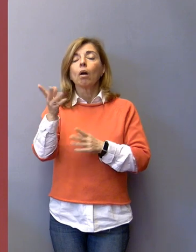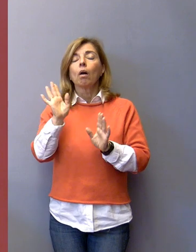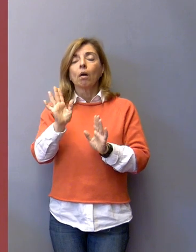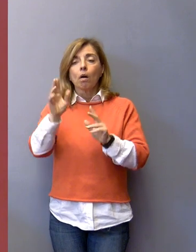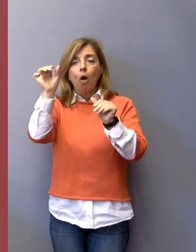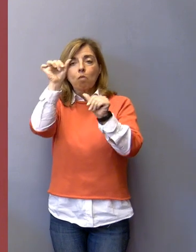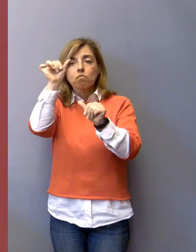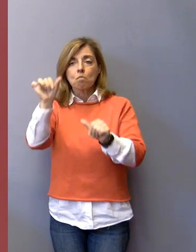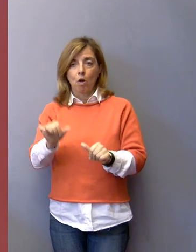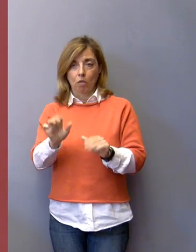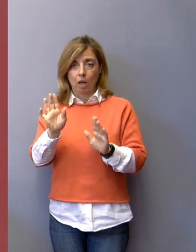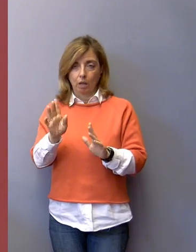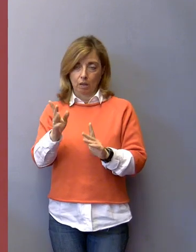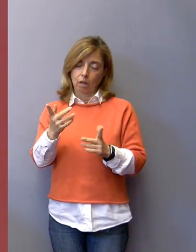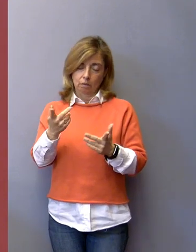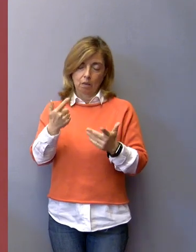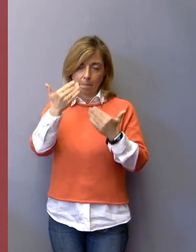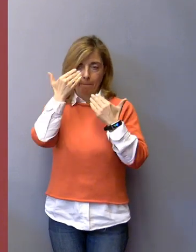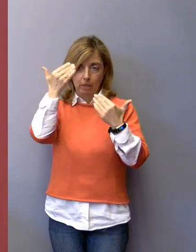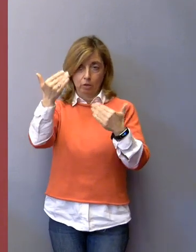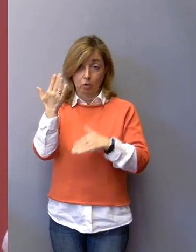pericolose e sbagliate